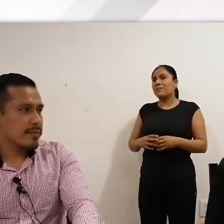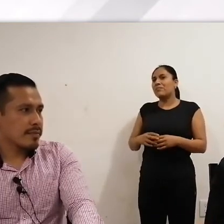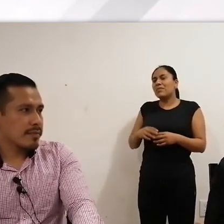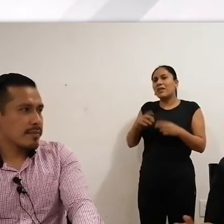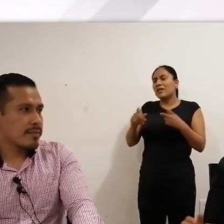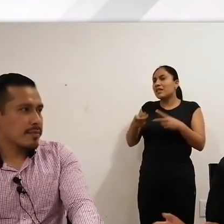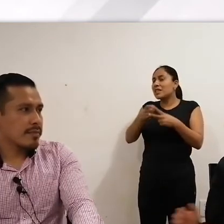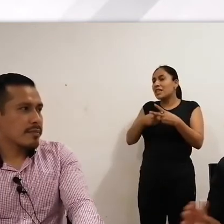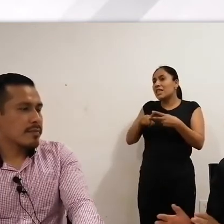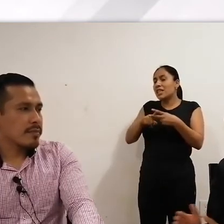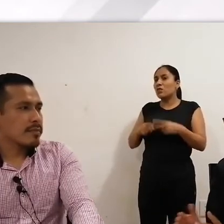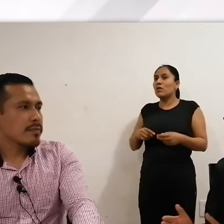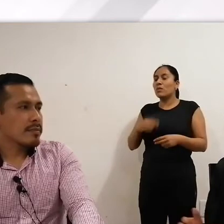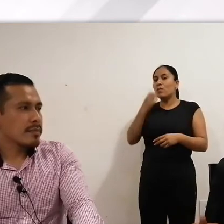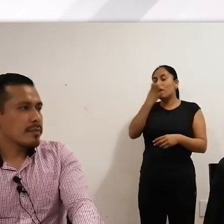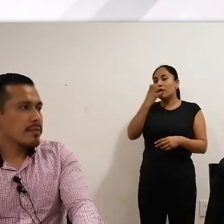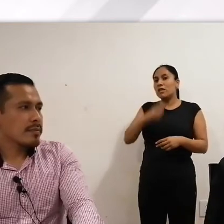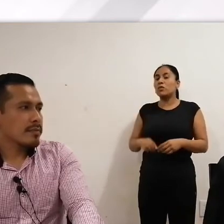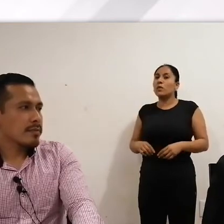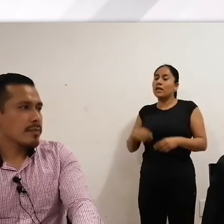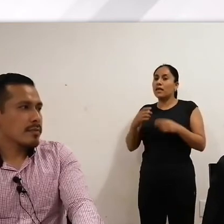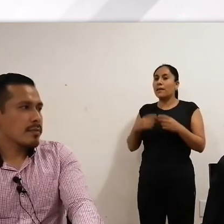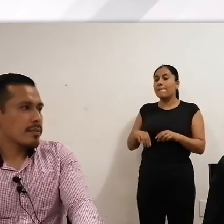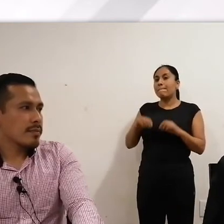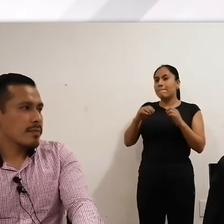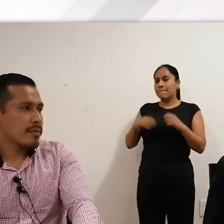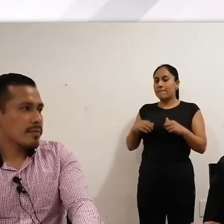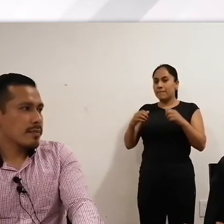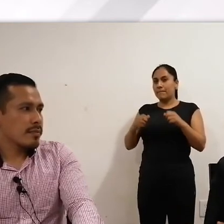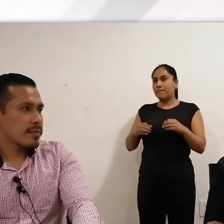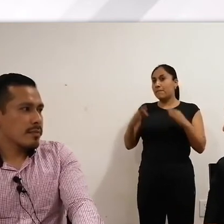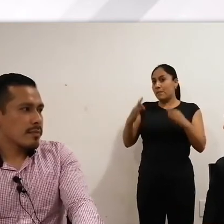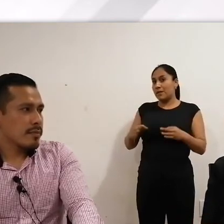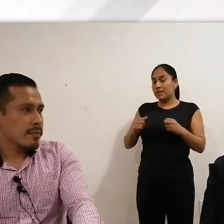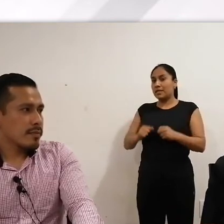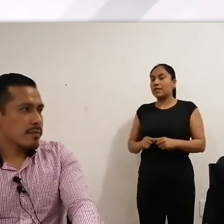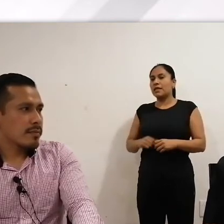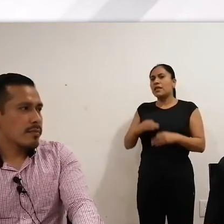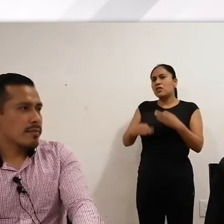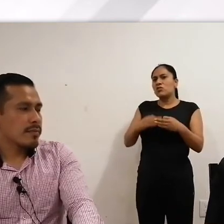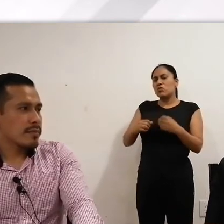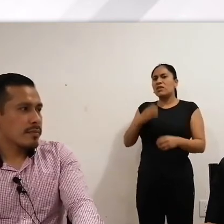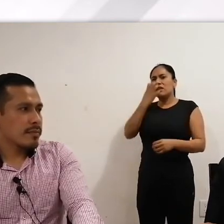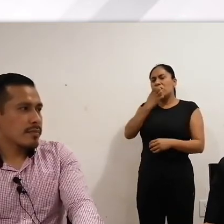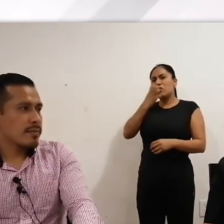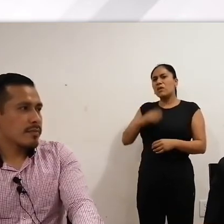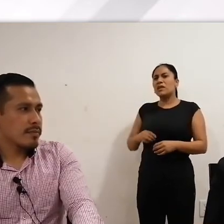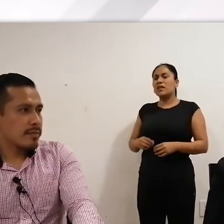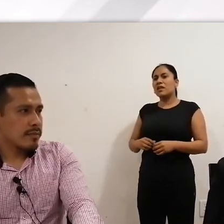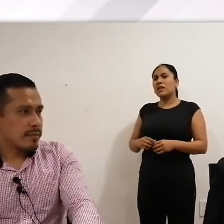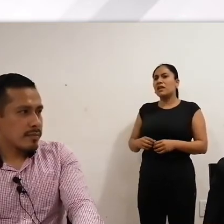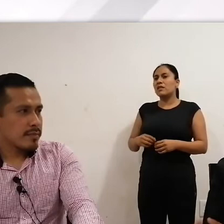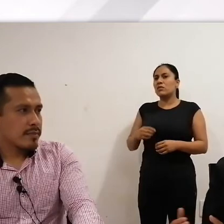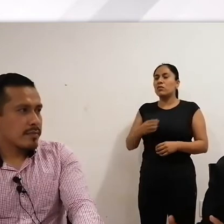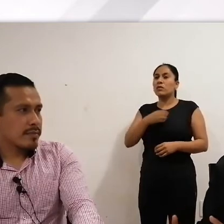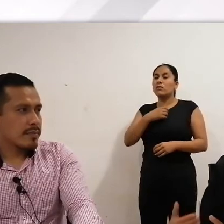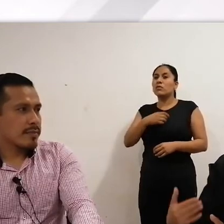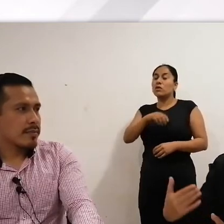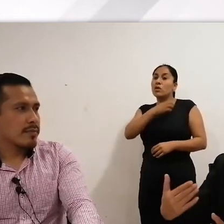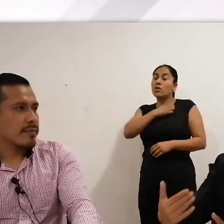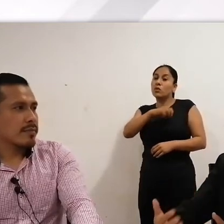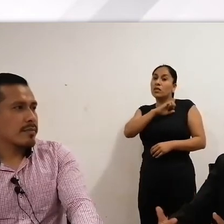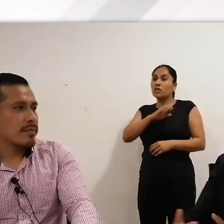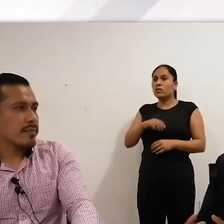en clases presenciales en cierta medida, pero todo un ciclo escolar estuvieron con educación a distancia. Si